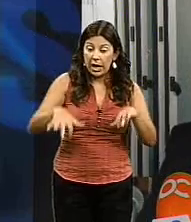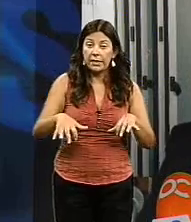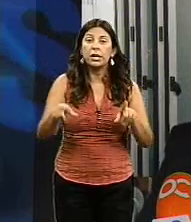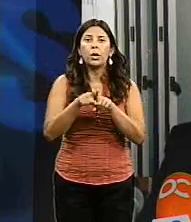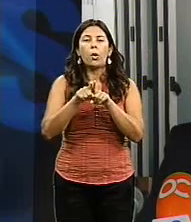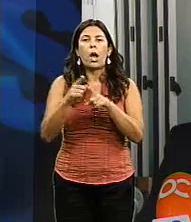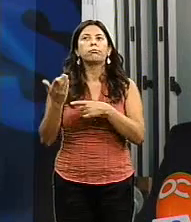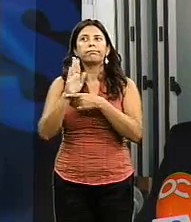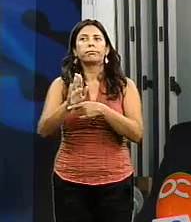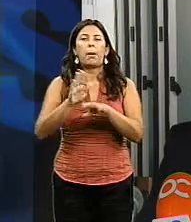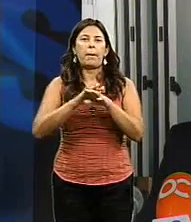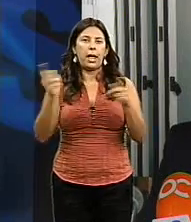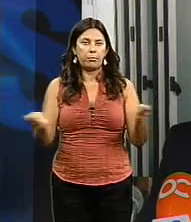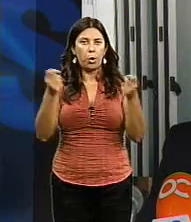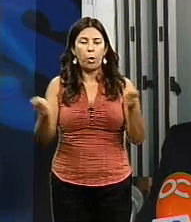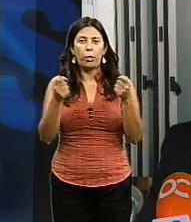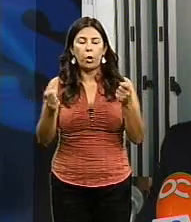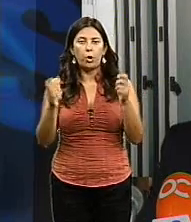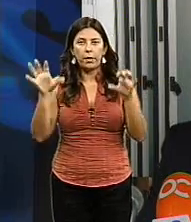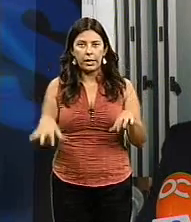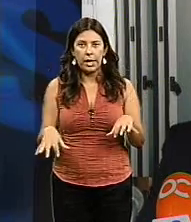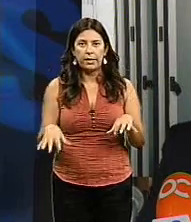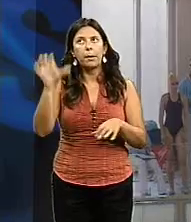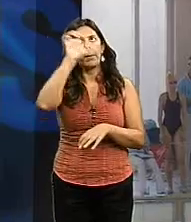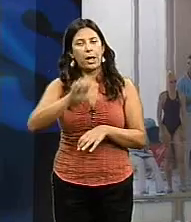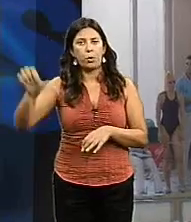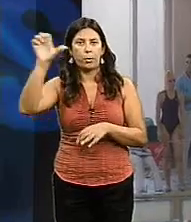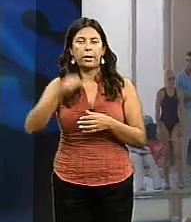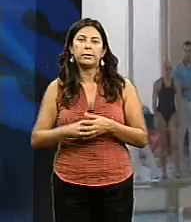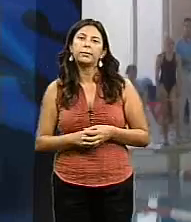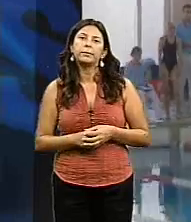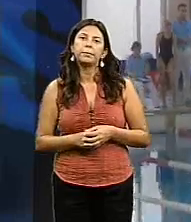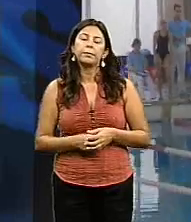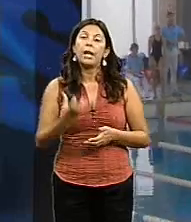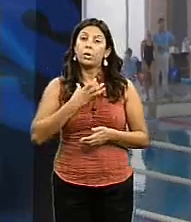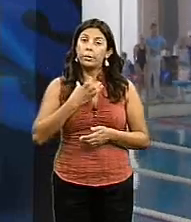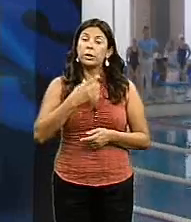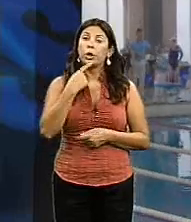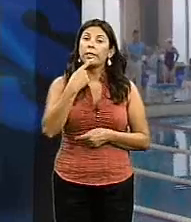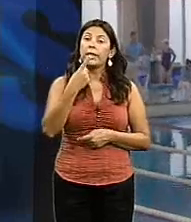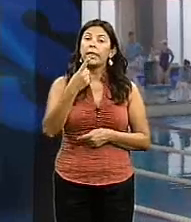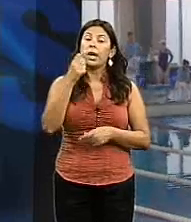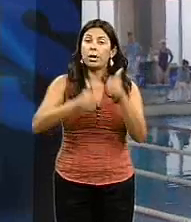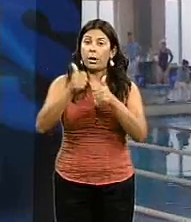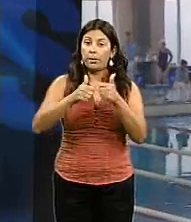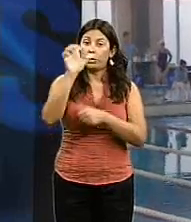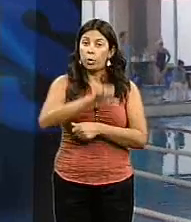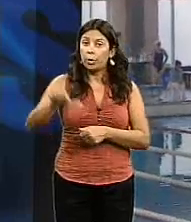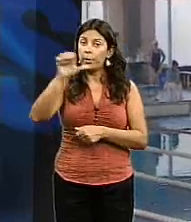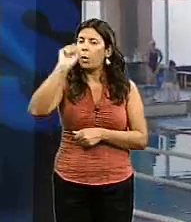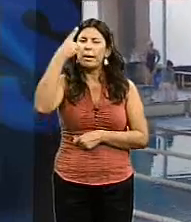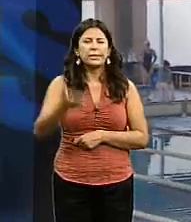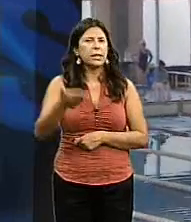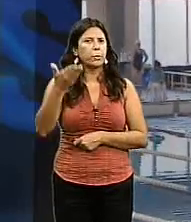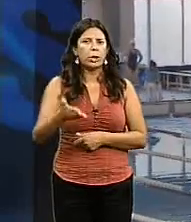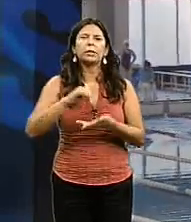embajadores de la promoción de esta ciudad en Europa entera. El consistorio ya ha calificado el europeo como el evento internacional de mayor